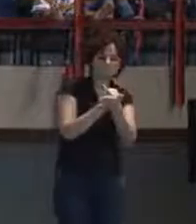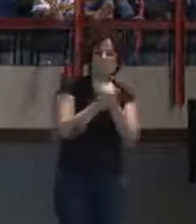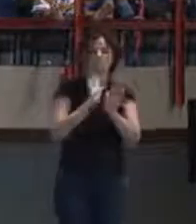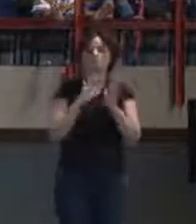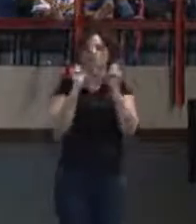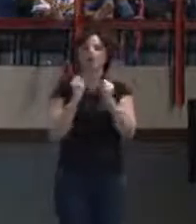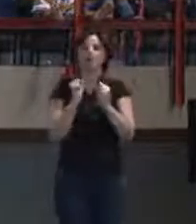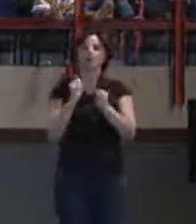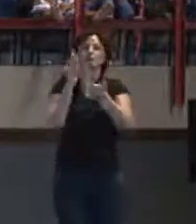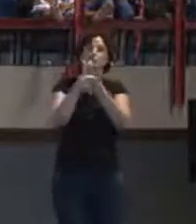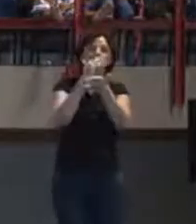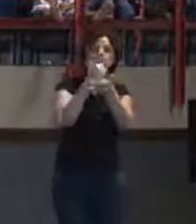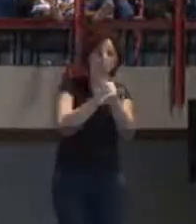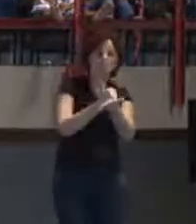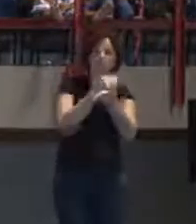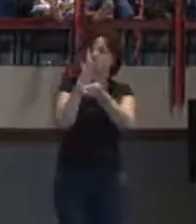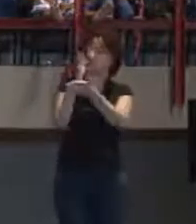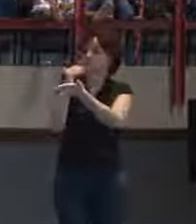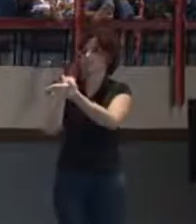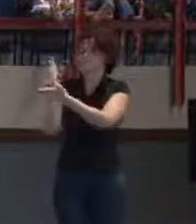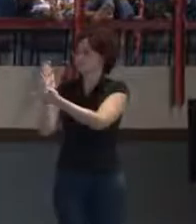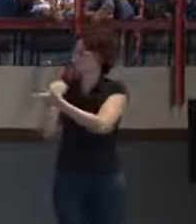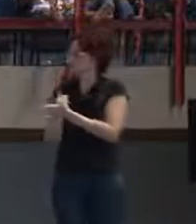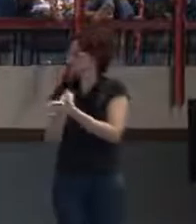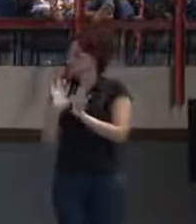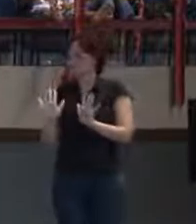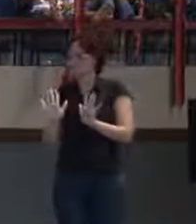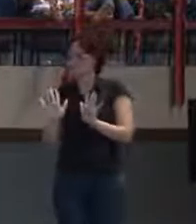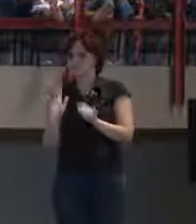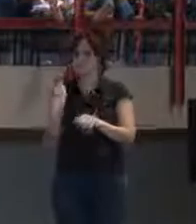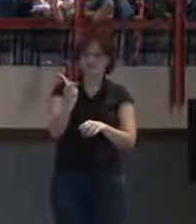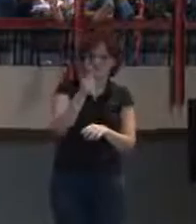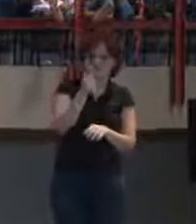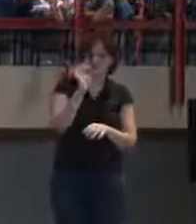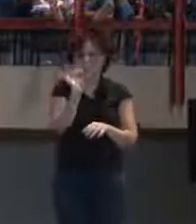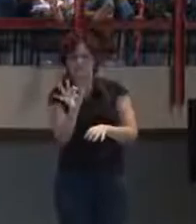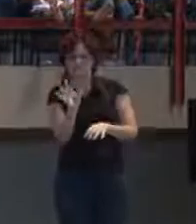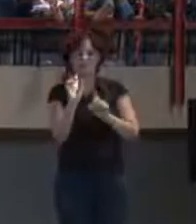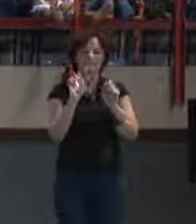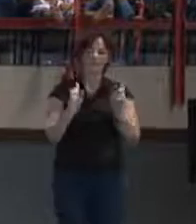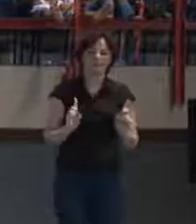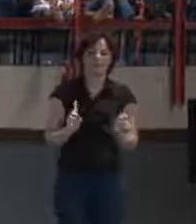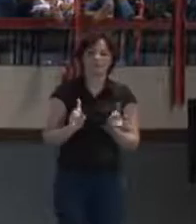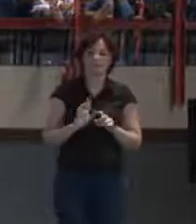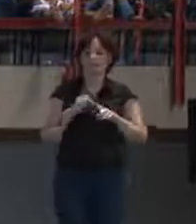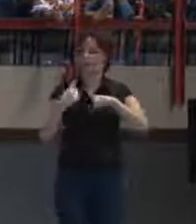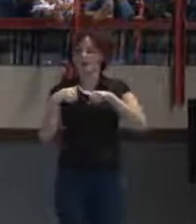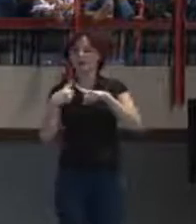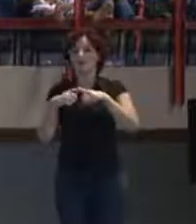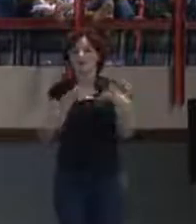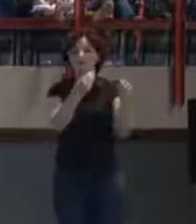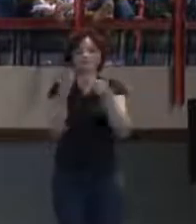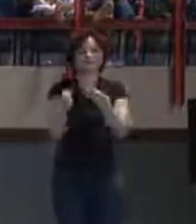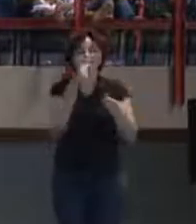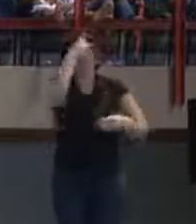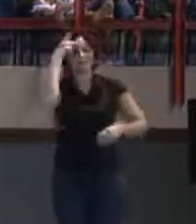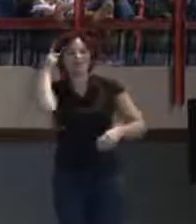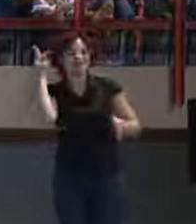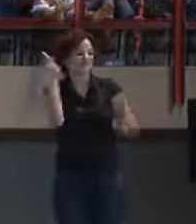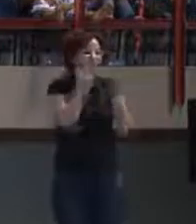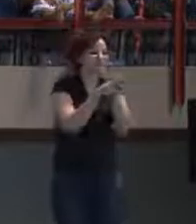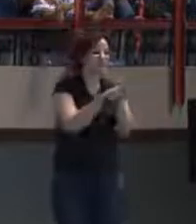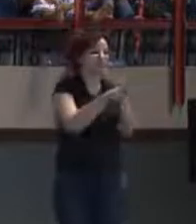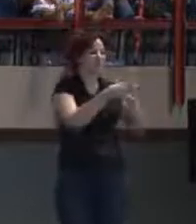Descentralizado, perfeito. Tá. Tá funcionando? Não. Grande parte não veio. O Brasil não está dando muito